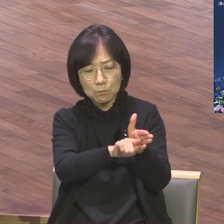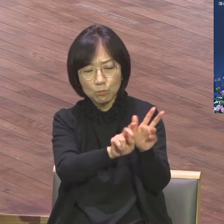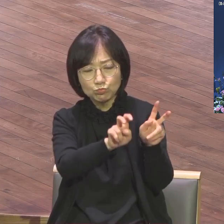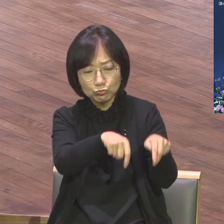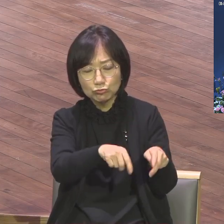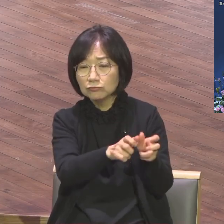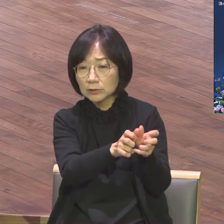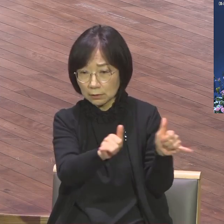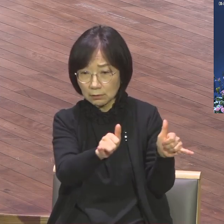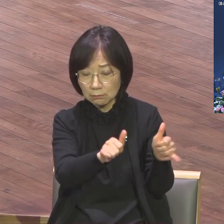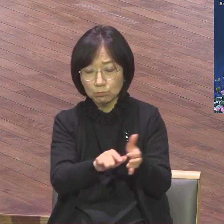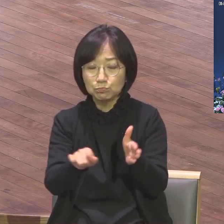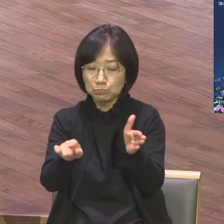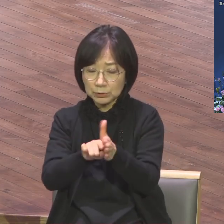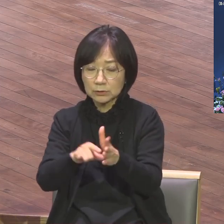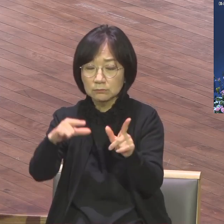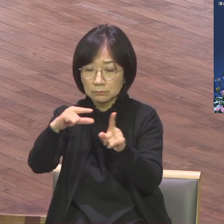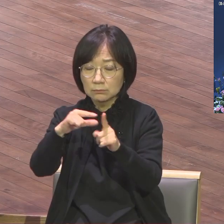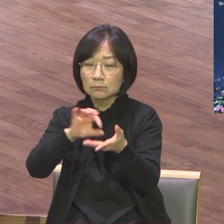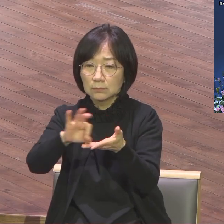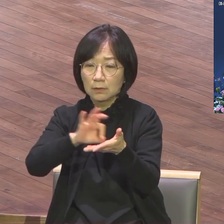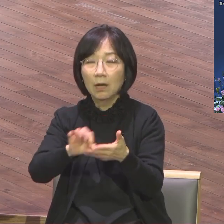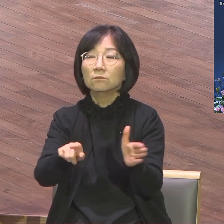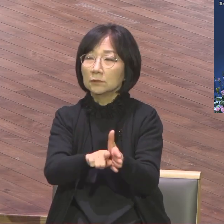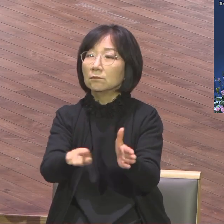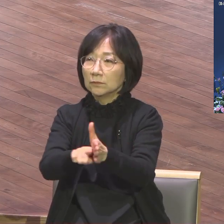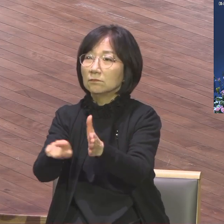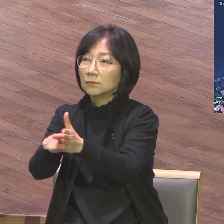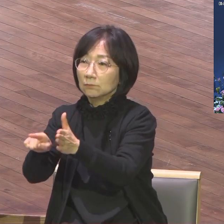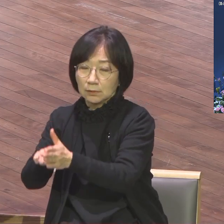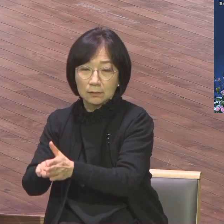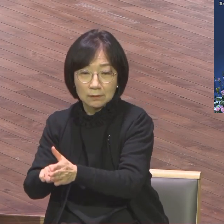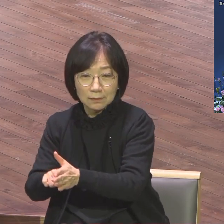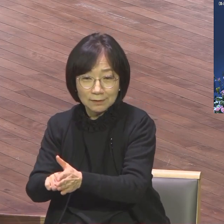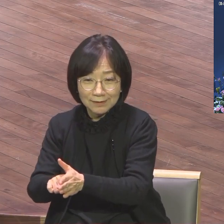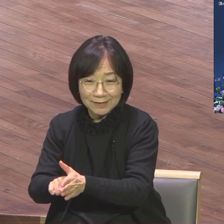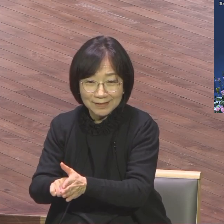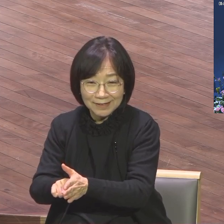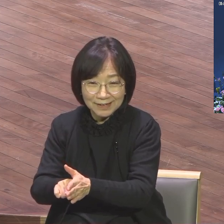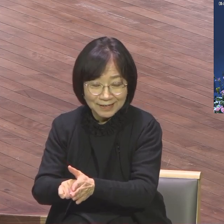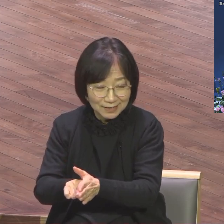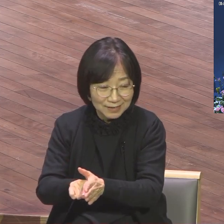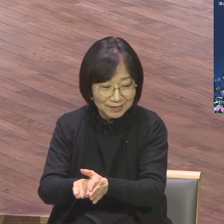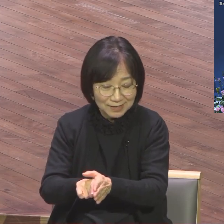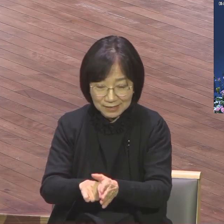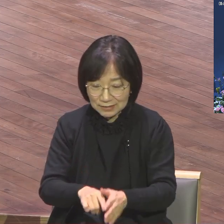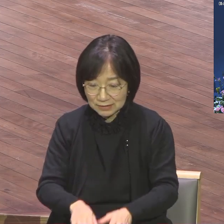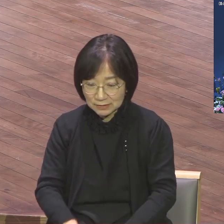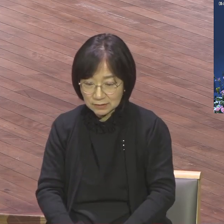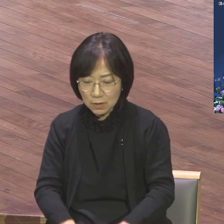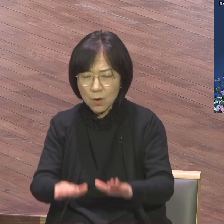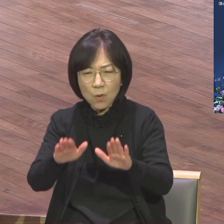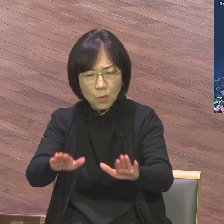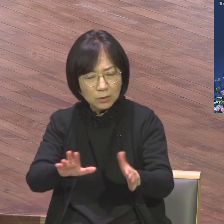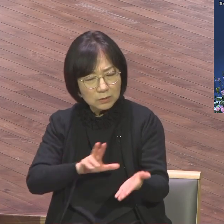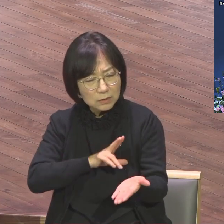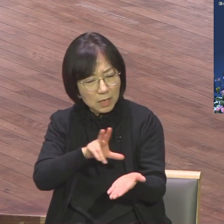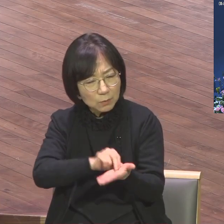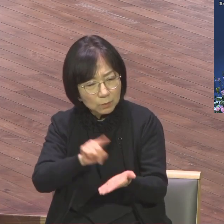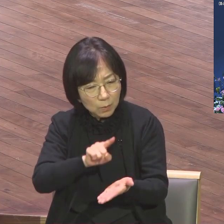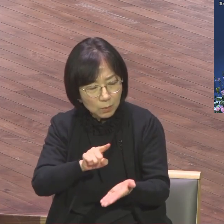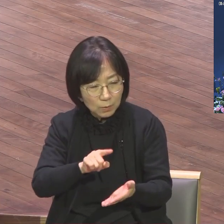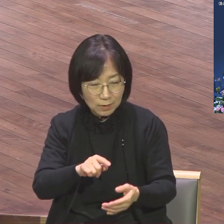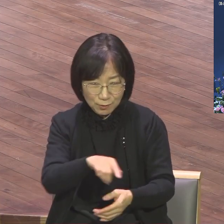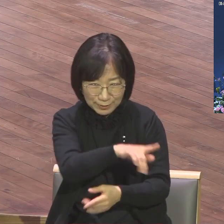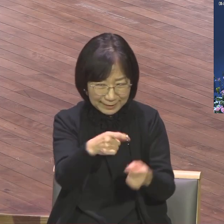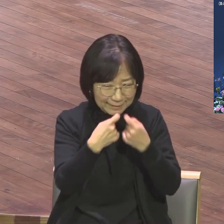단어 많이 씁니다. 믿음, 믿음. 그렇다면 중요한 것이 오늘 오늘 본문 제목이죠. 예수님이